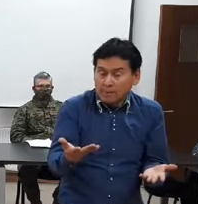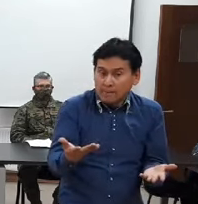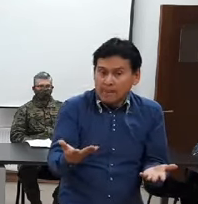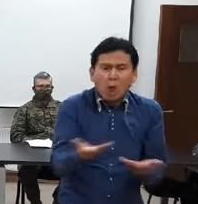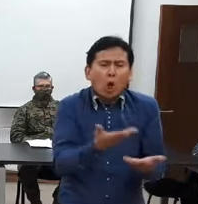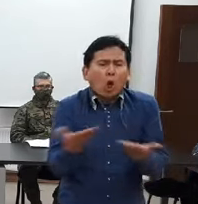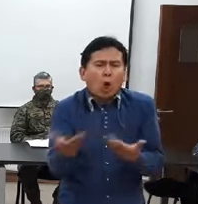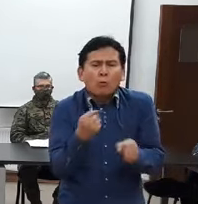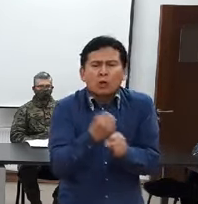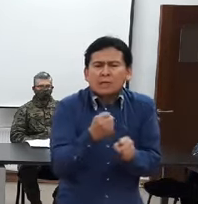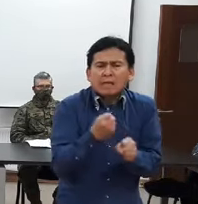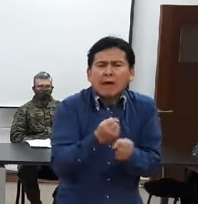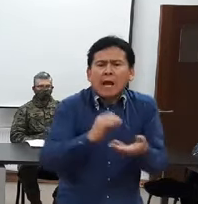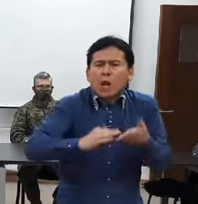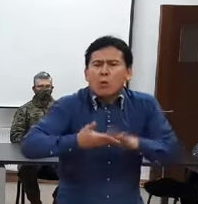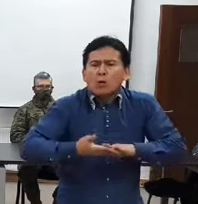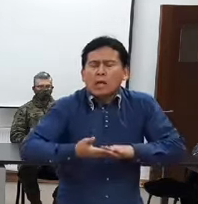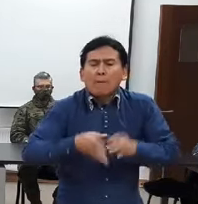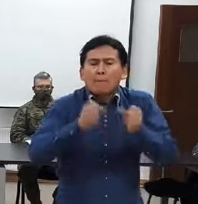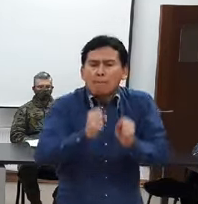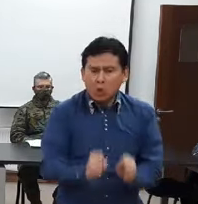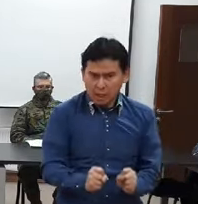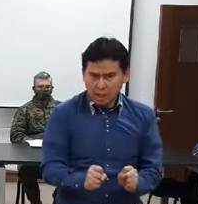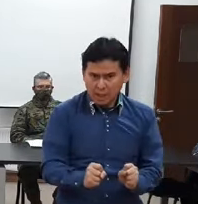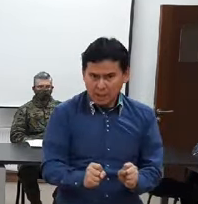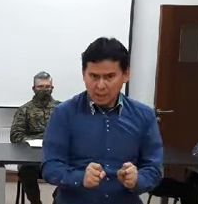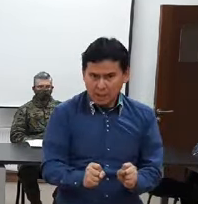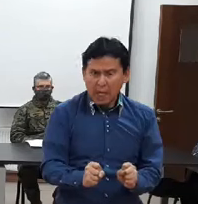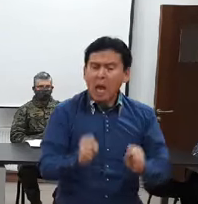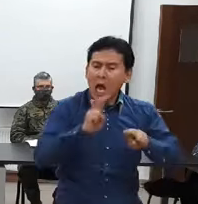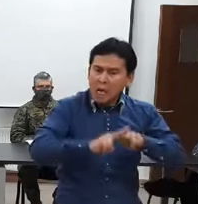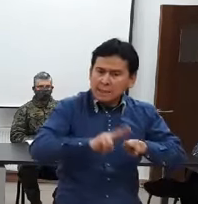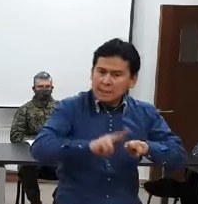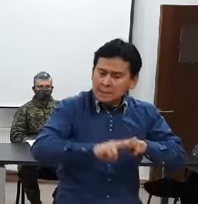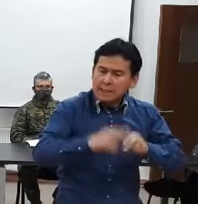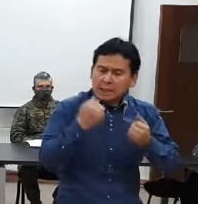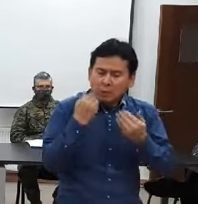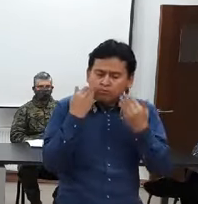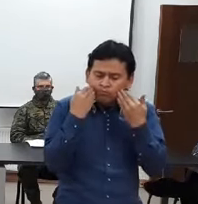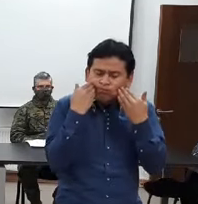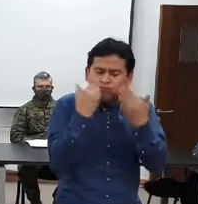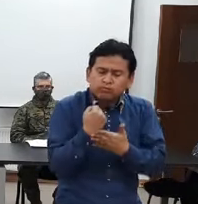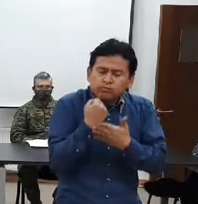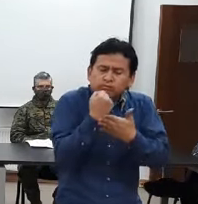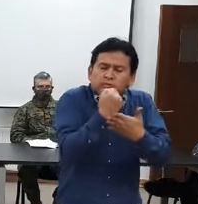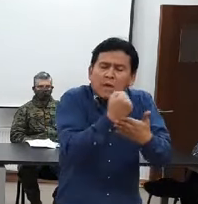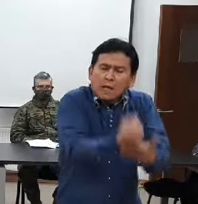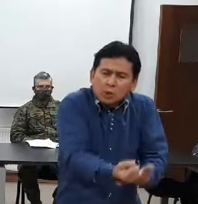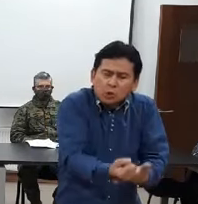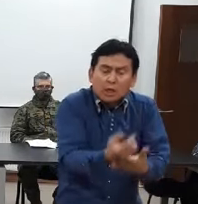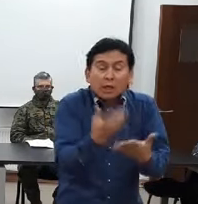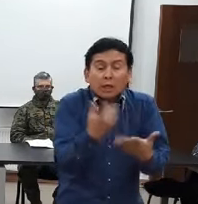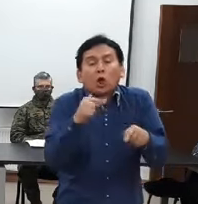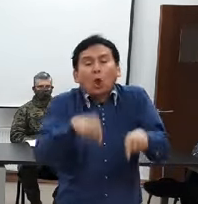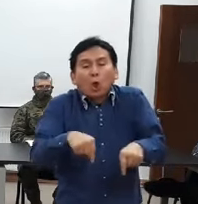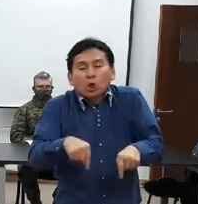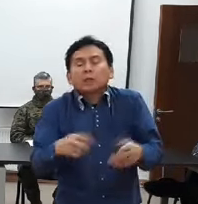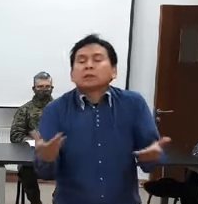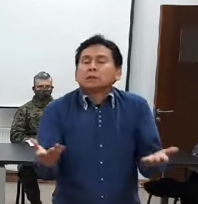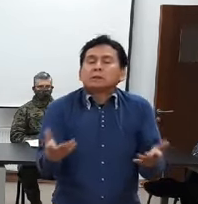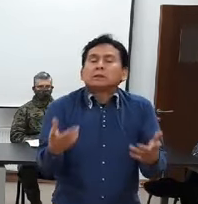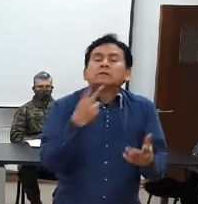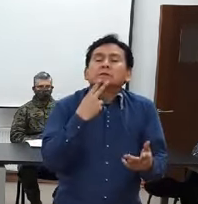¿Cómo se trabaja con la comunidad para poder instaurar también la solidaridad con el resto de nuestro país, que hoy está